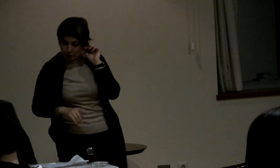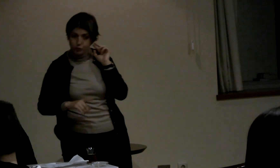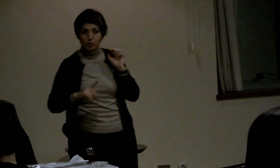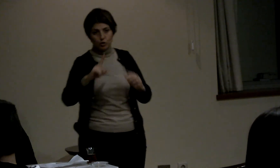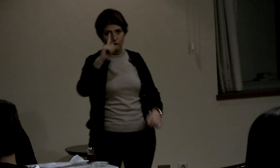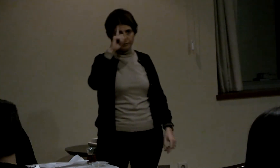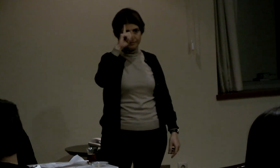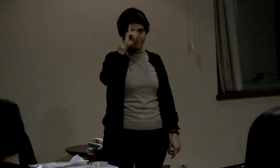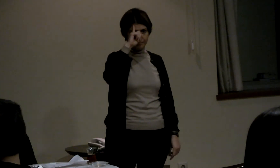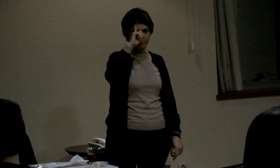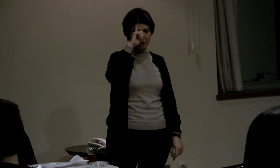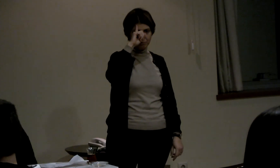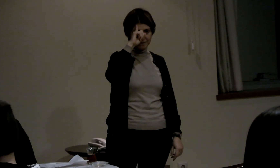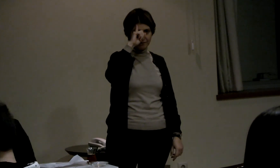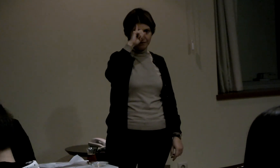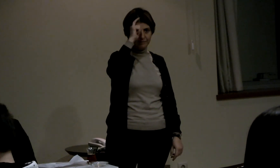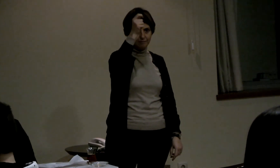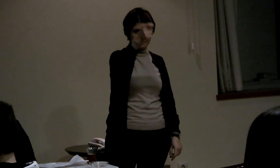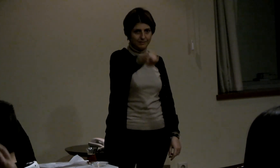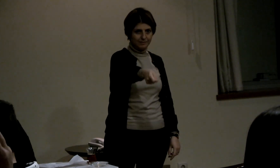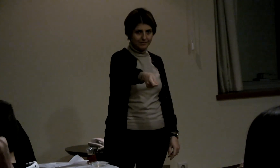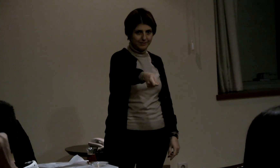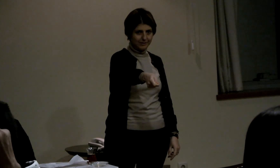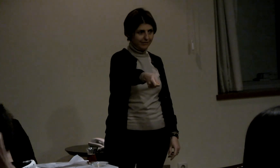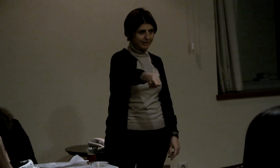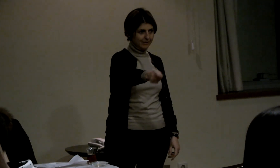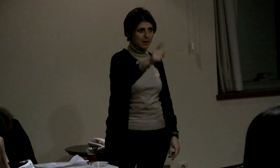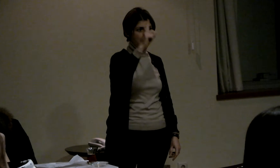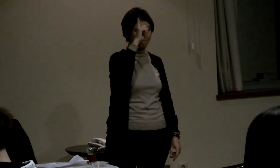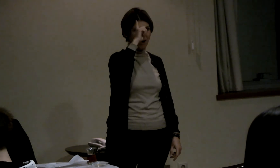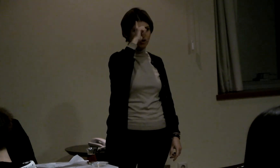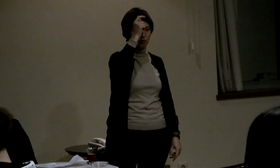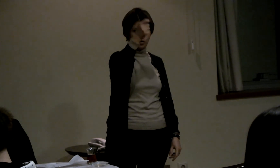Başvuru. Başımıza. Evet. Başvuru.